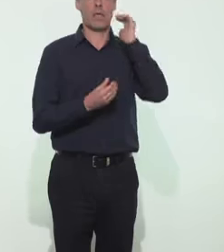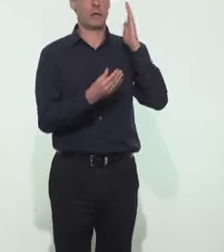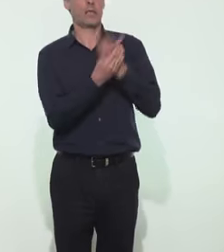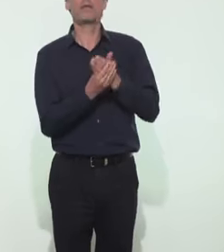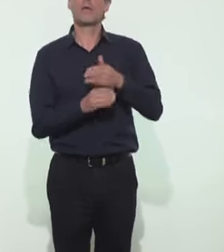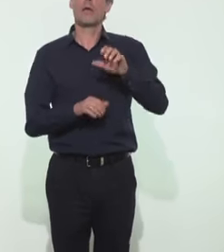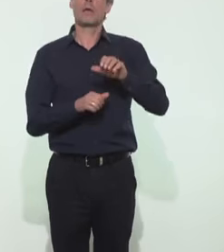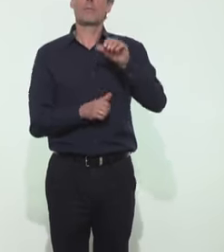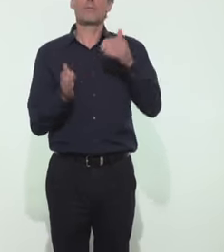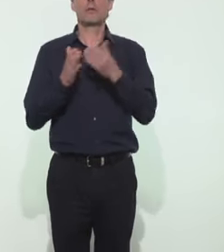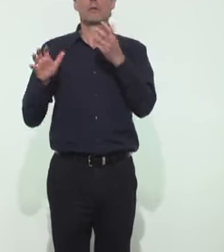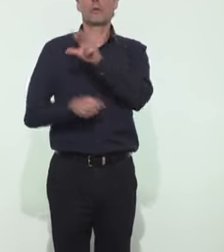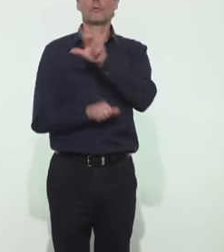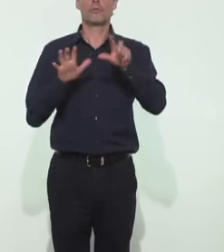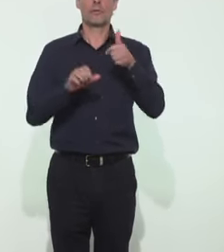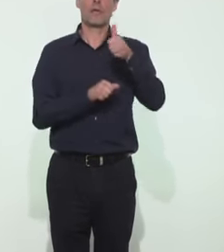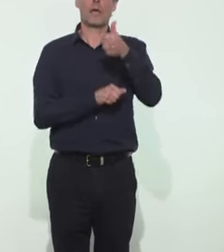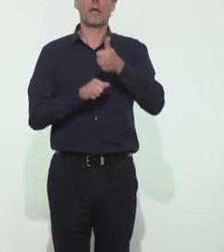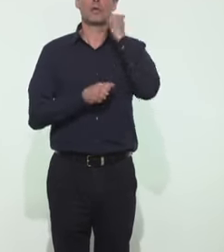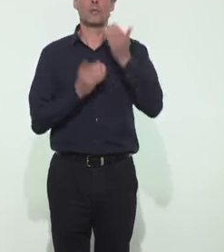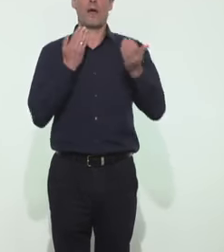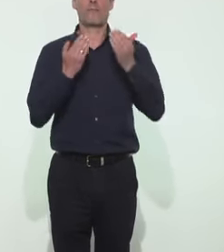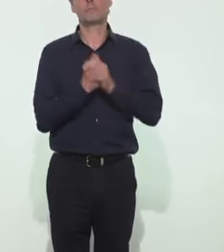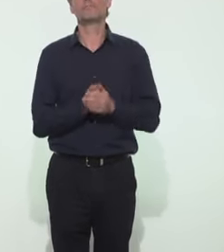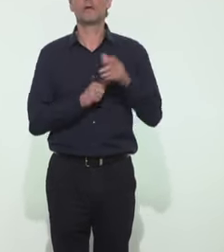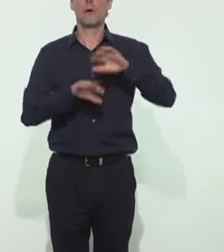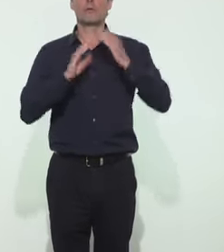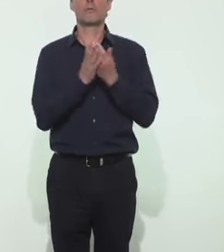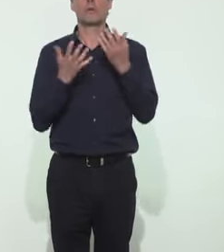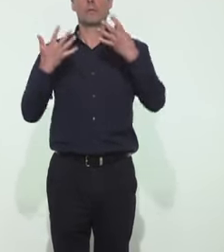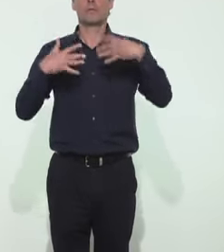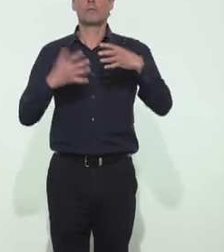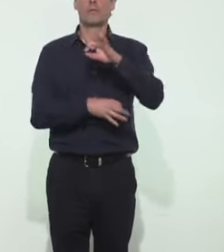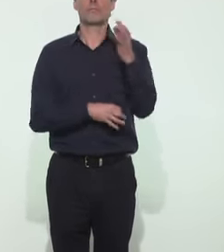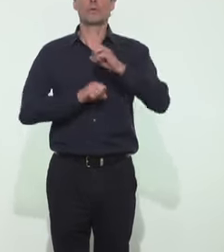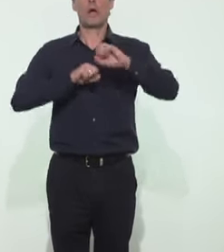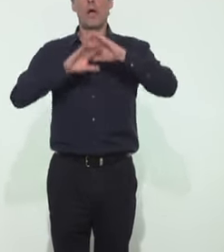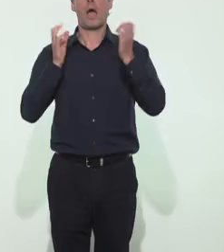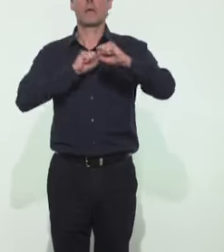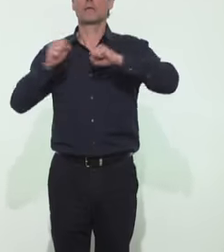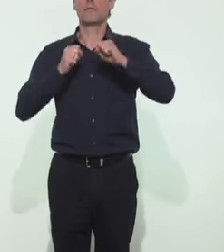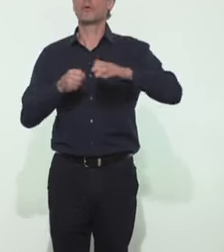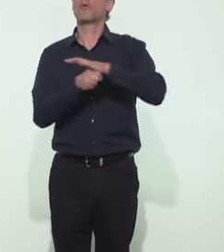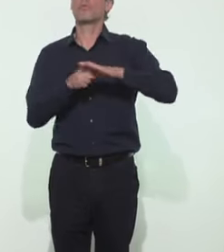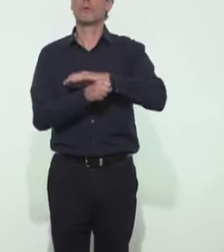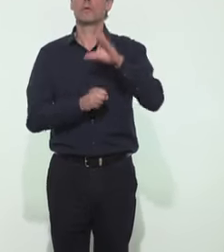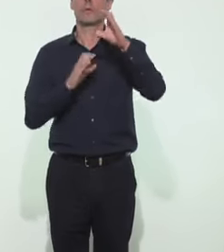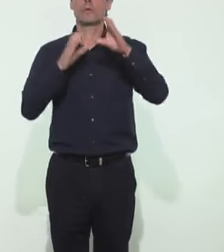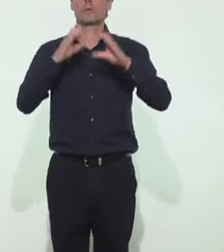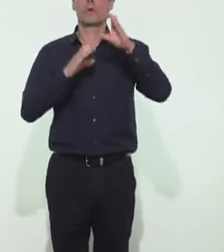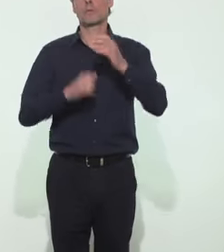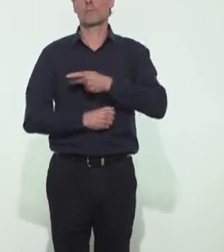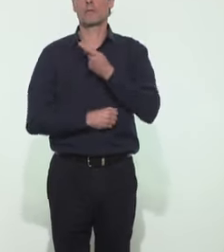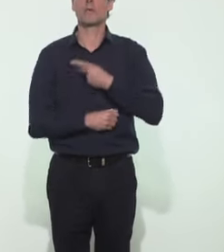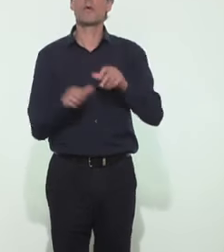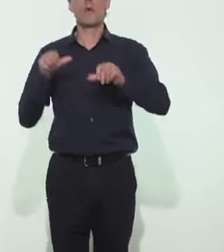la journée précédente pour une suspicion de qu'ovide cela représente 19% de l'activité totale de sos médecins enfin vous